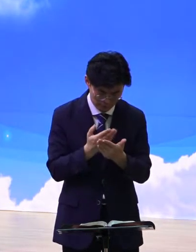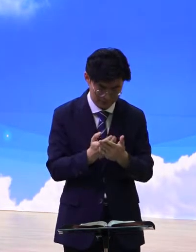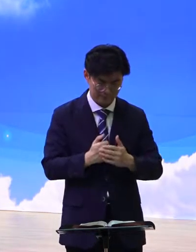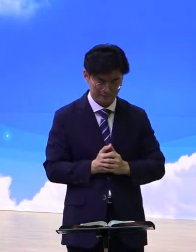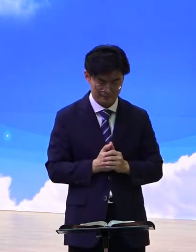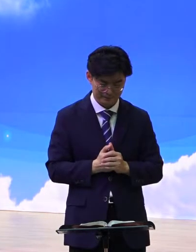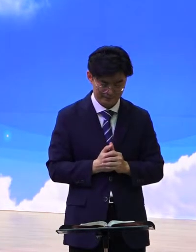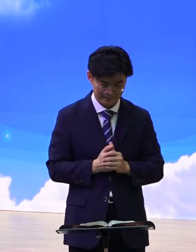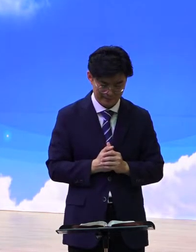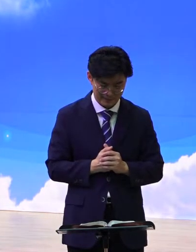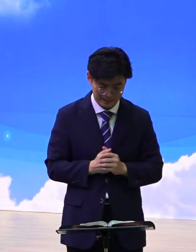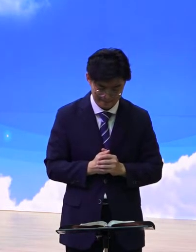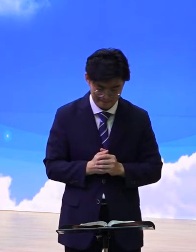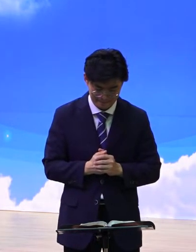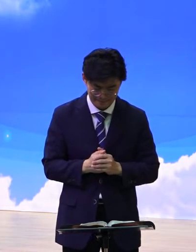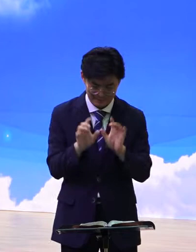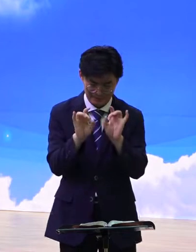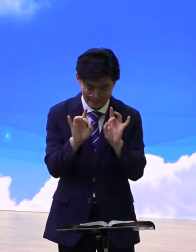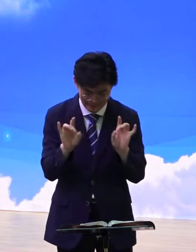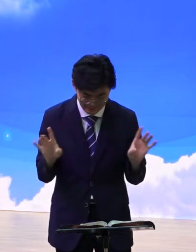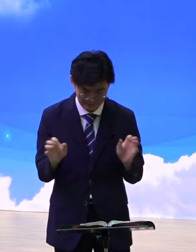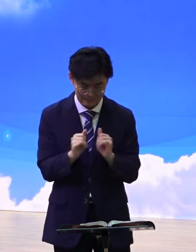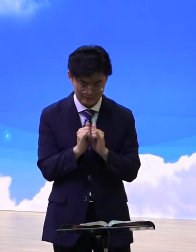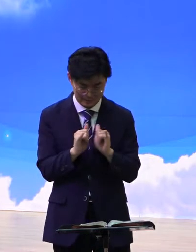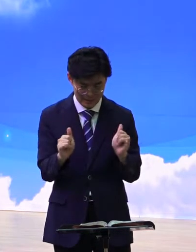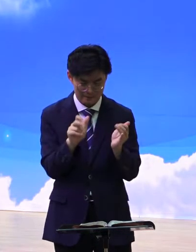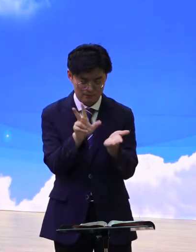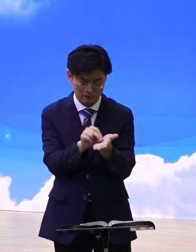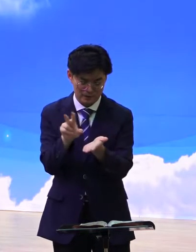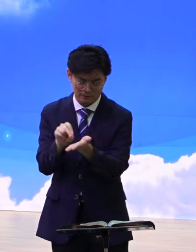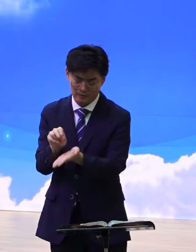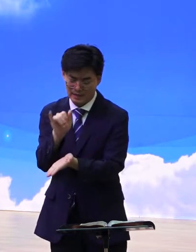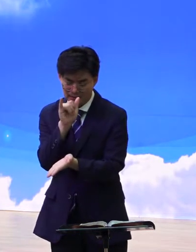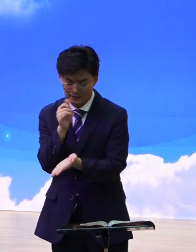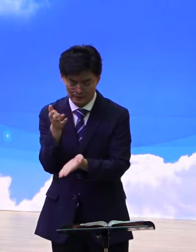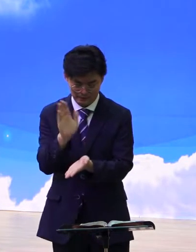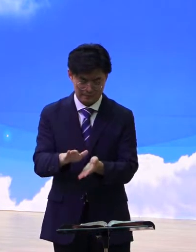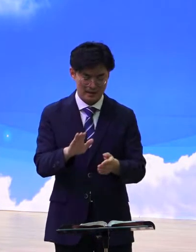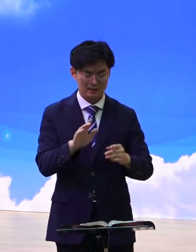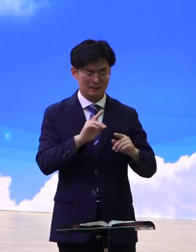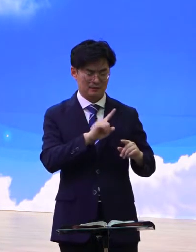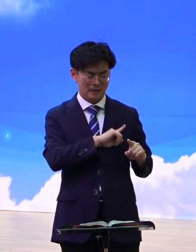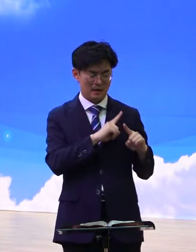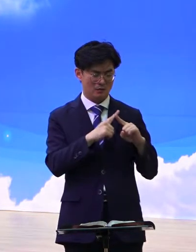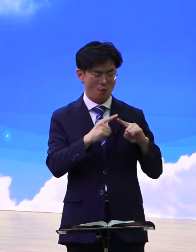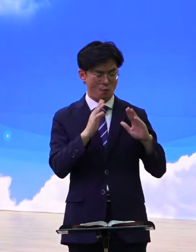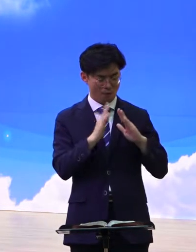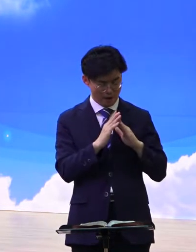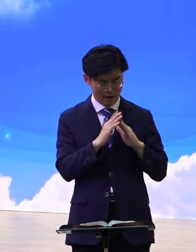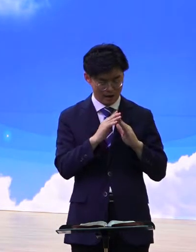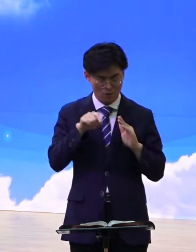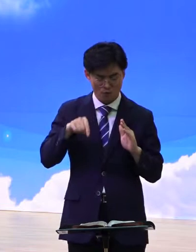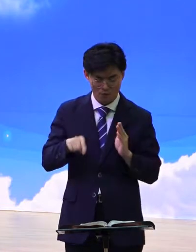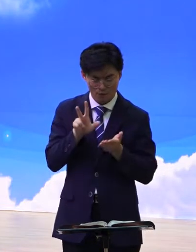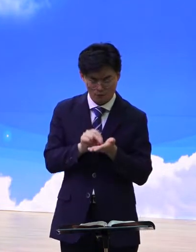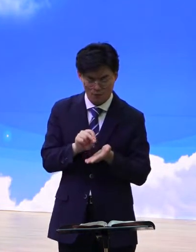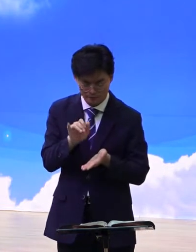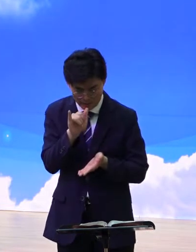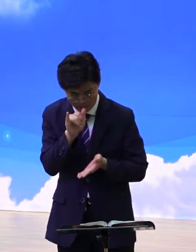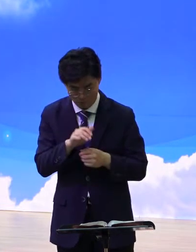원합니다. 각 사람의 문제도 그렇지만 우리 교회에도 묘지 이장 문제, 담임